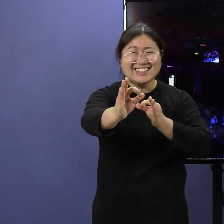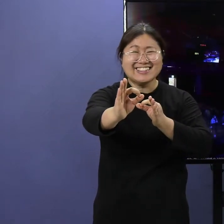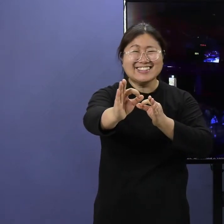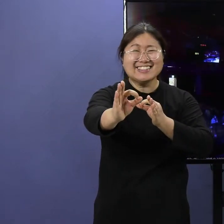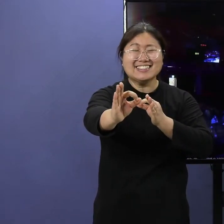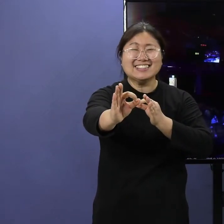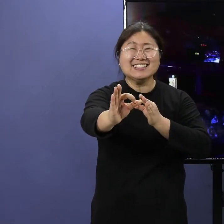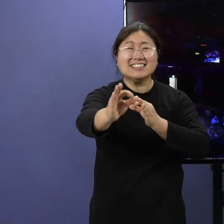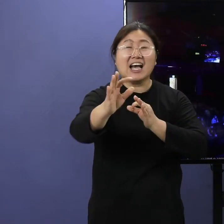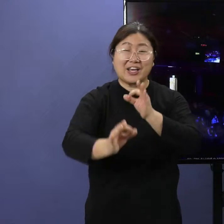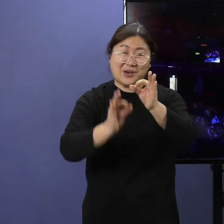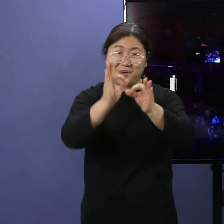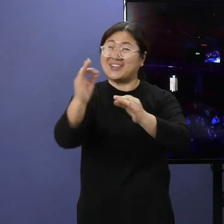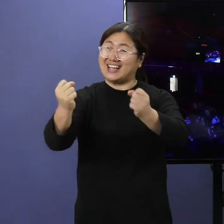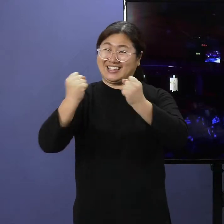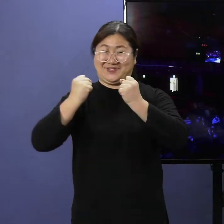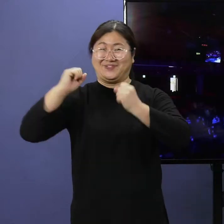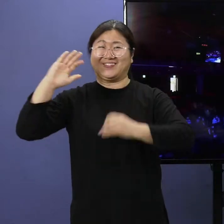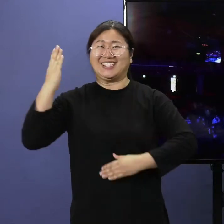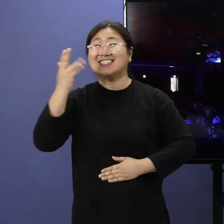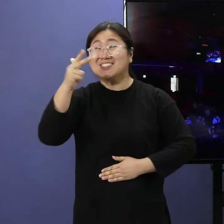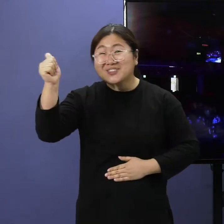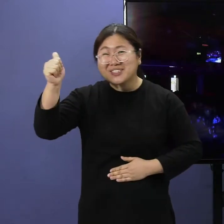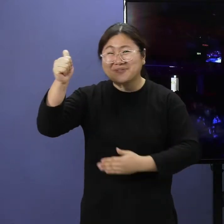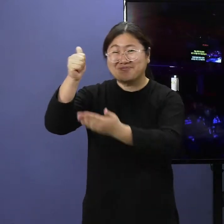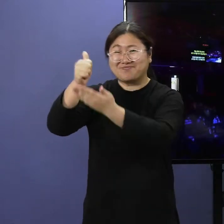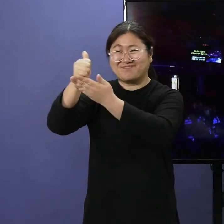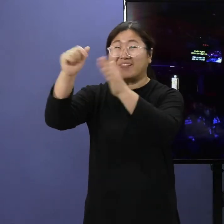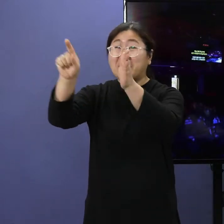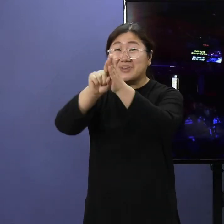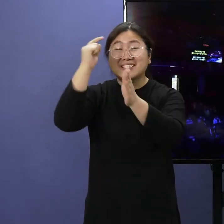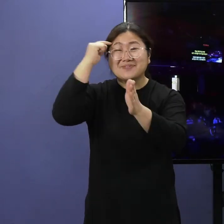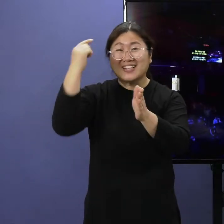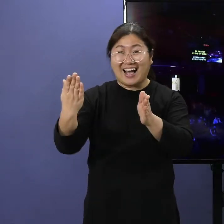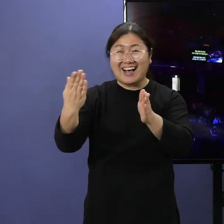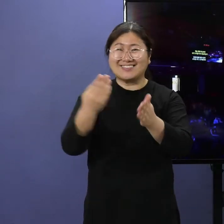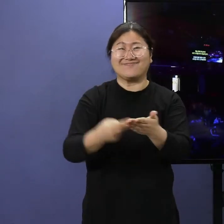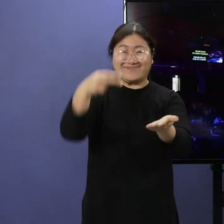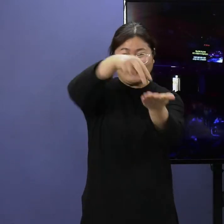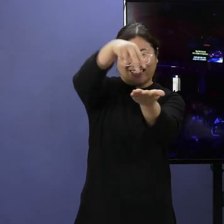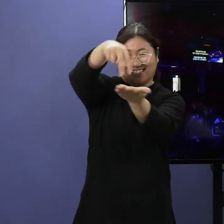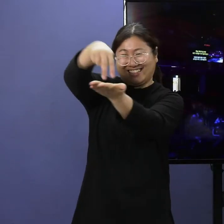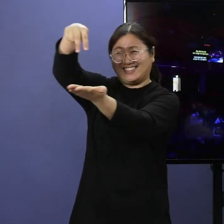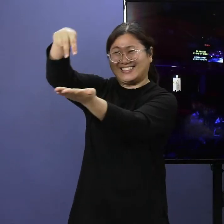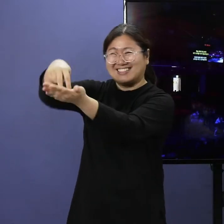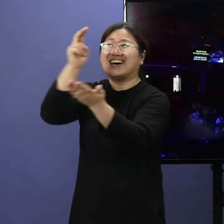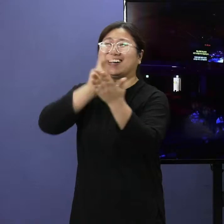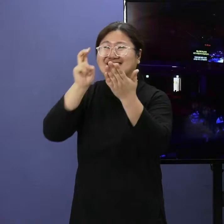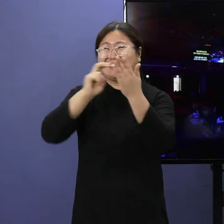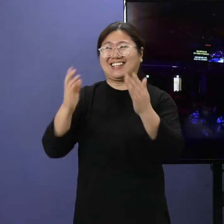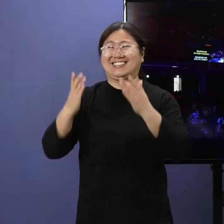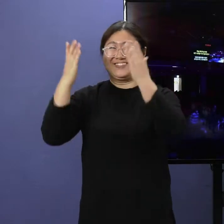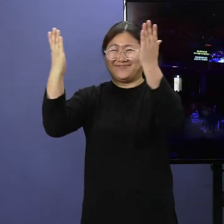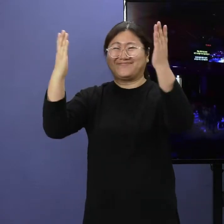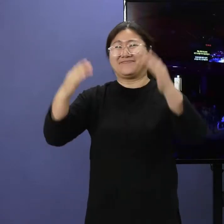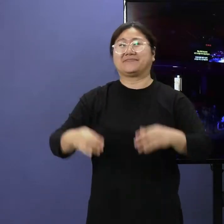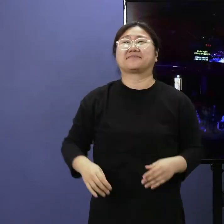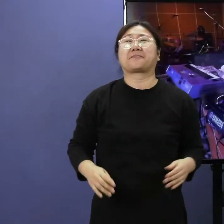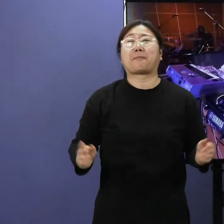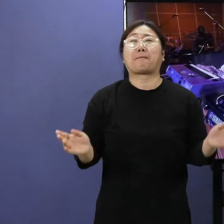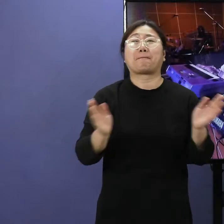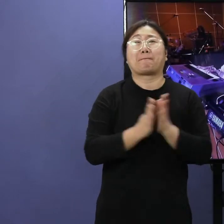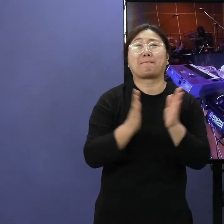영원한 우리 힘되신 주님을 믿으십니까? 우리 다 함께 자리에서 일어나서 주님의 이름을 찬양하기 원합니다. 할렐루야!